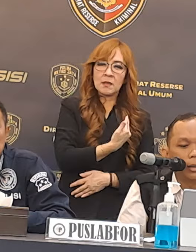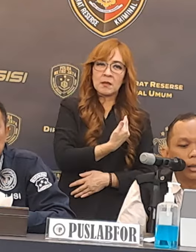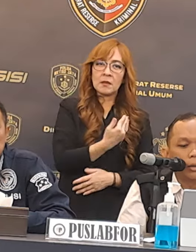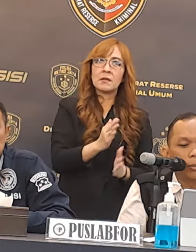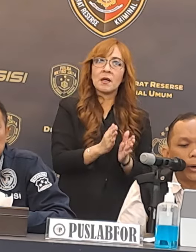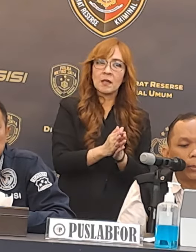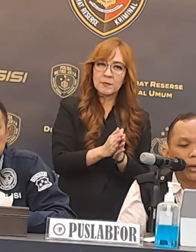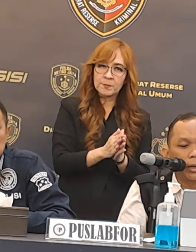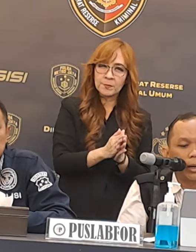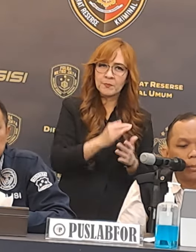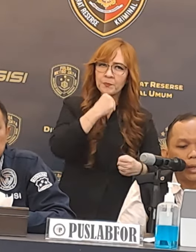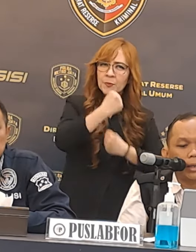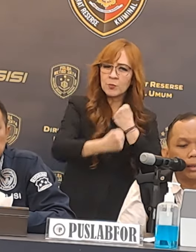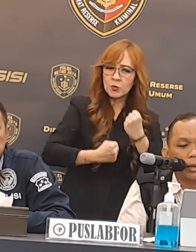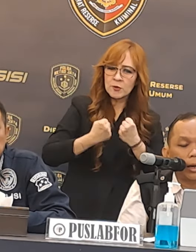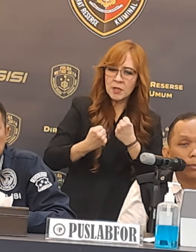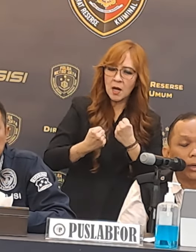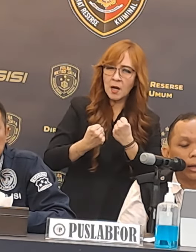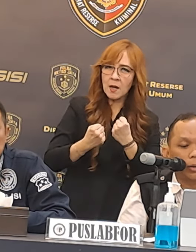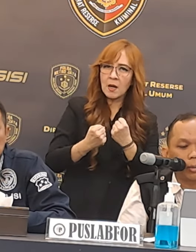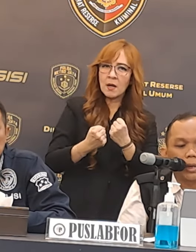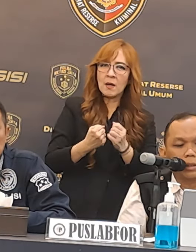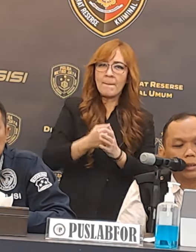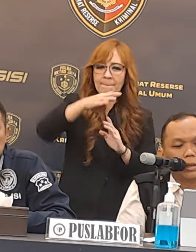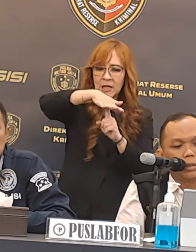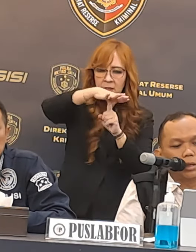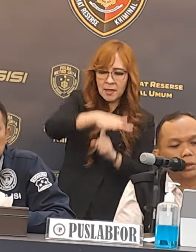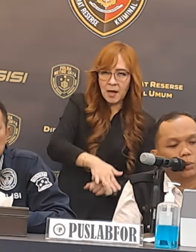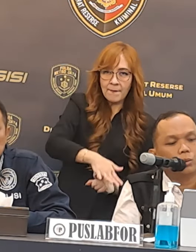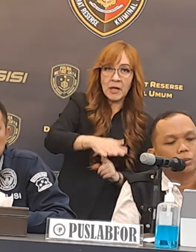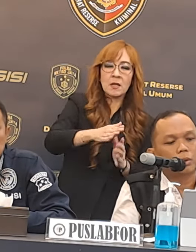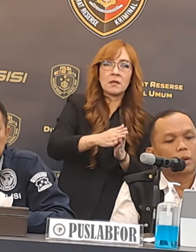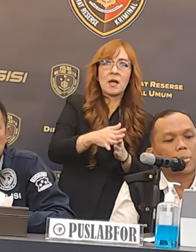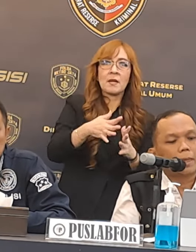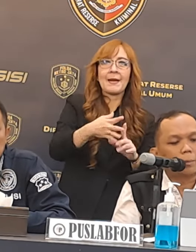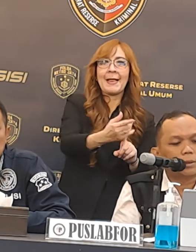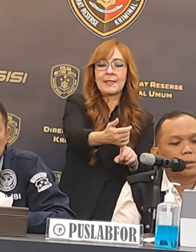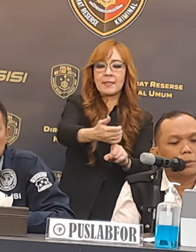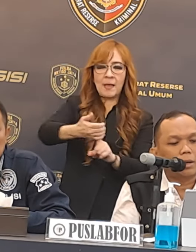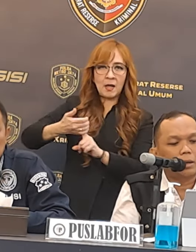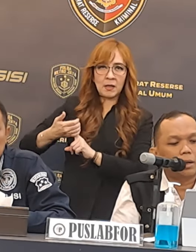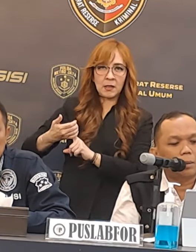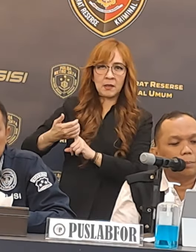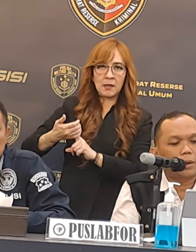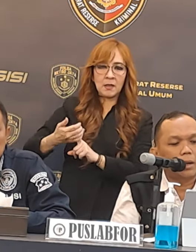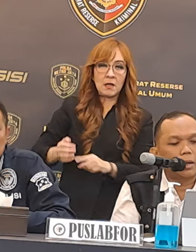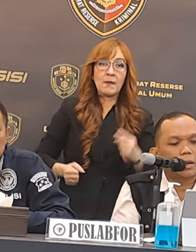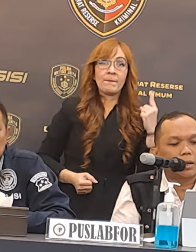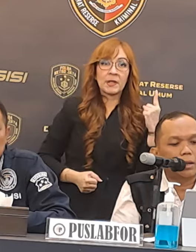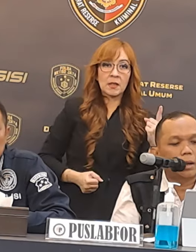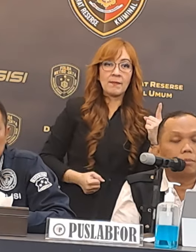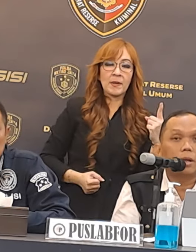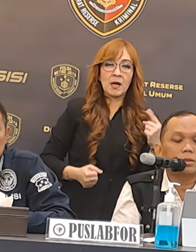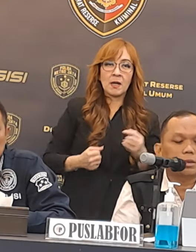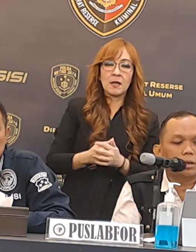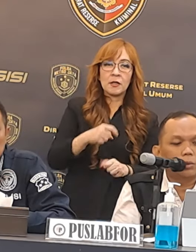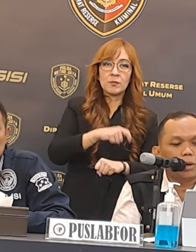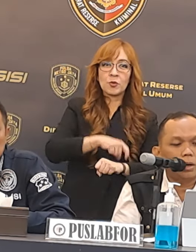melakukan upaya penenggelaman dan gerakan menarik korban. Yaitu yang pertama adalah pada